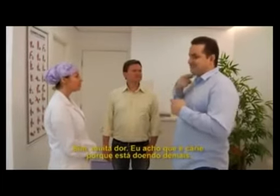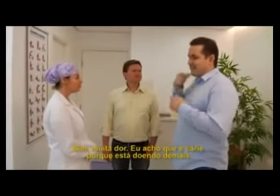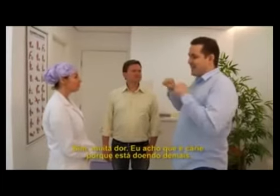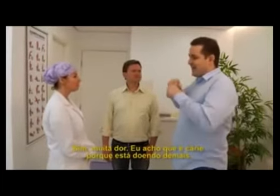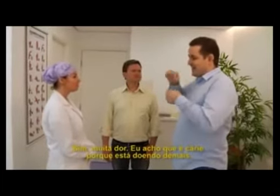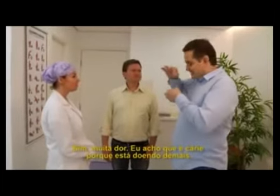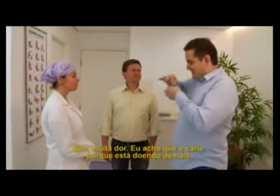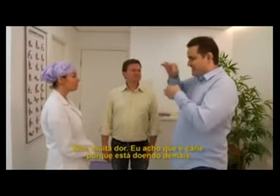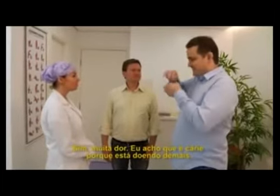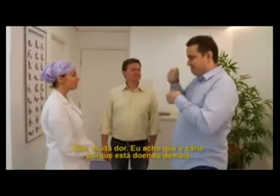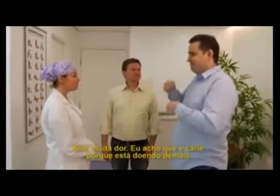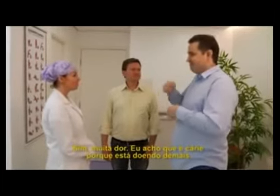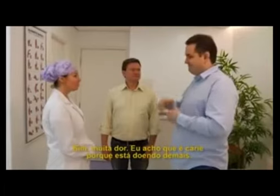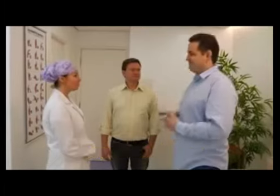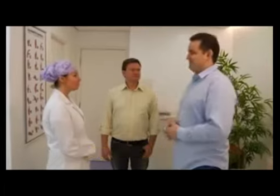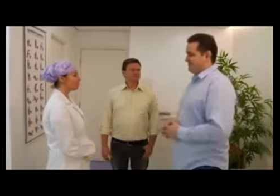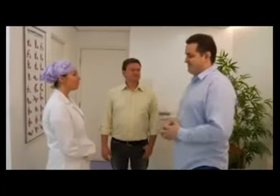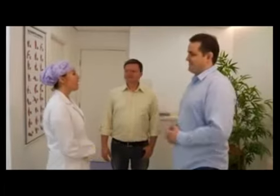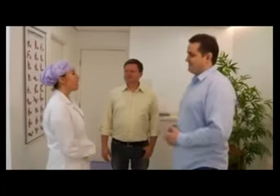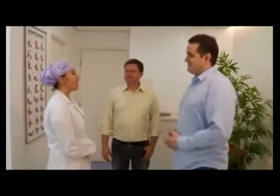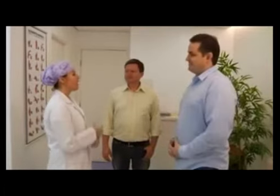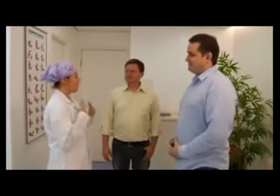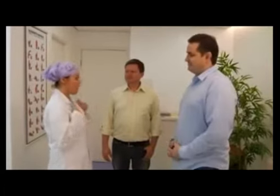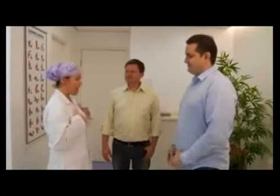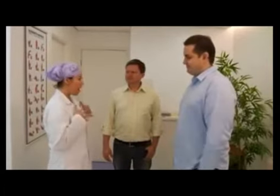que é cárie, porque tá doendo demais.